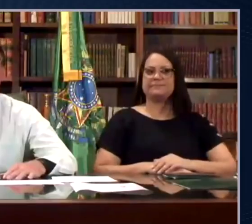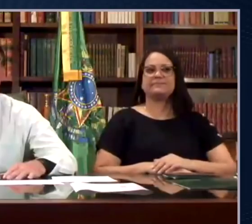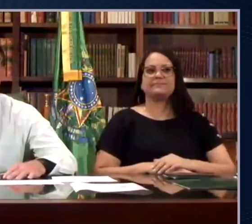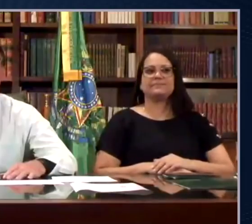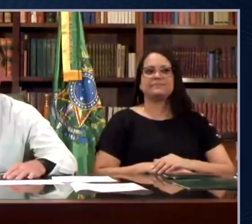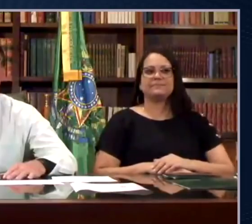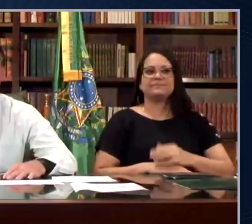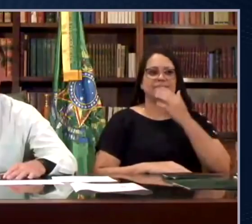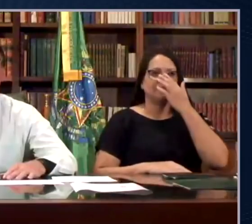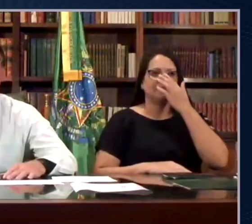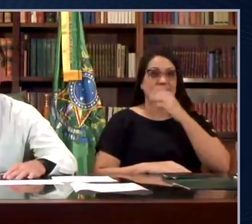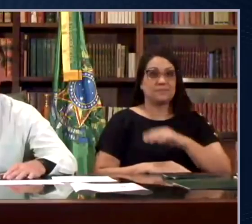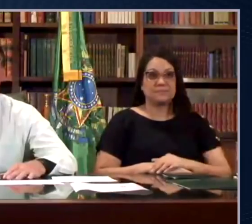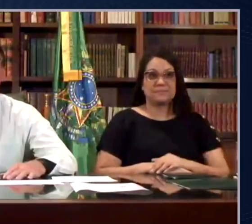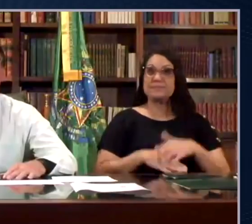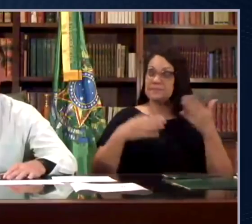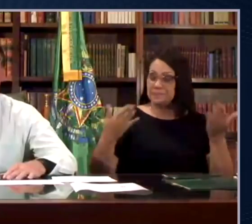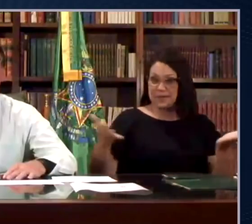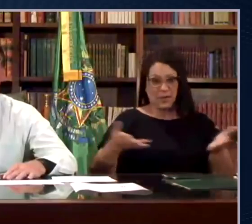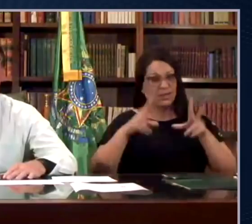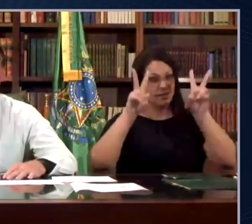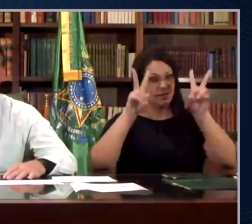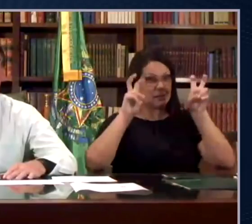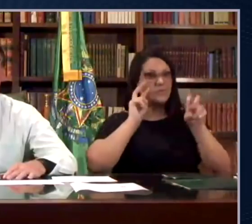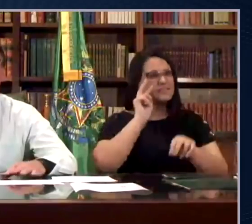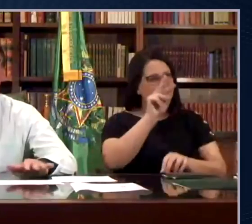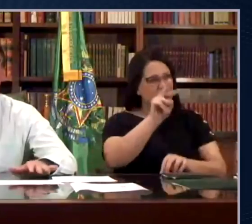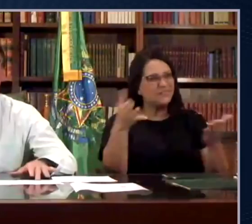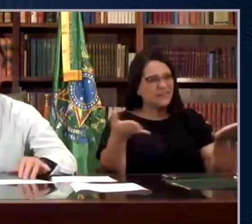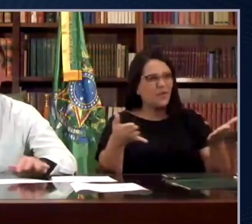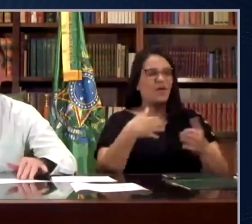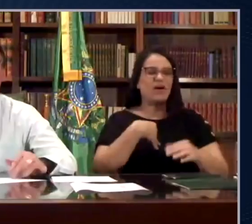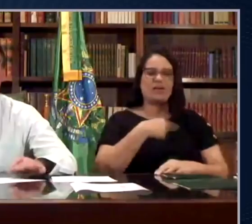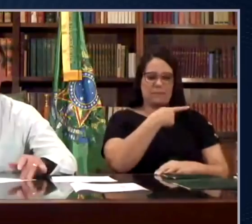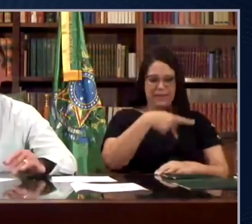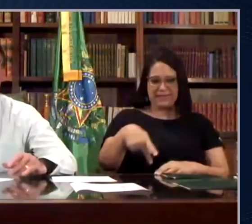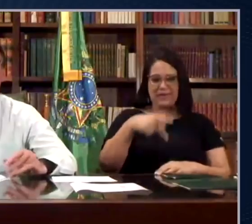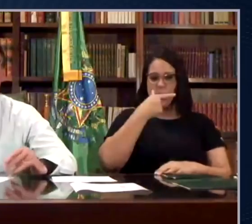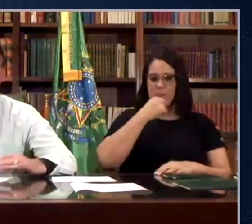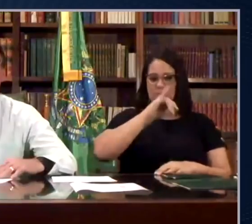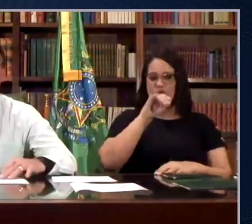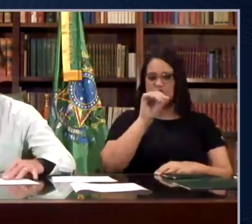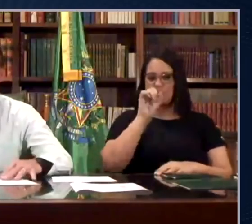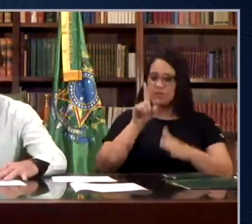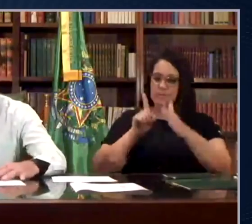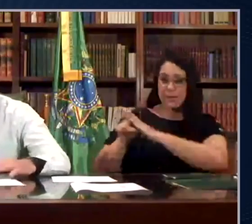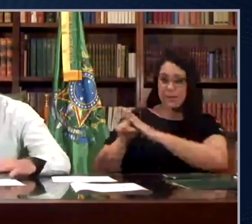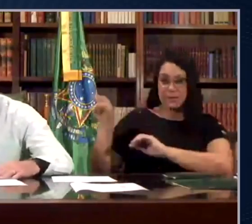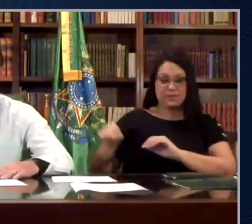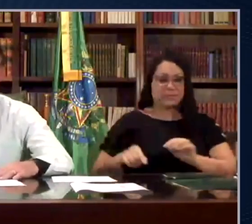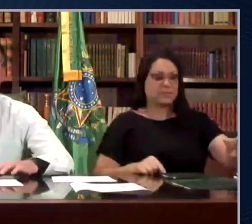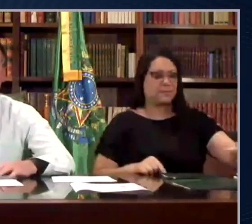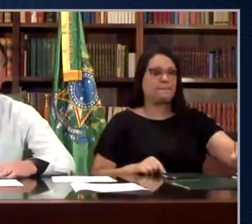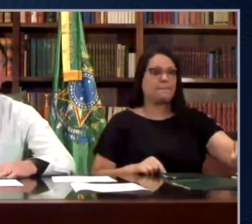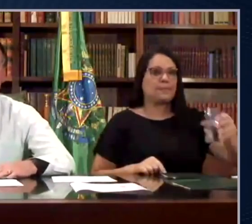seguimos ouvindo o presidente Jair Bolsonaro aqui ao vivo em Os Pingos nos Is. Pergunta agora de José Maria Trindade. Fala, Zé.